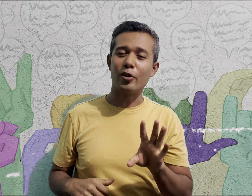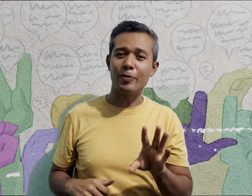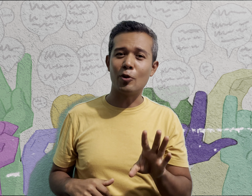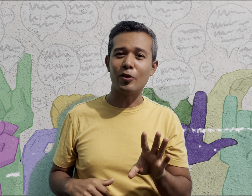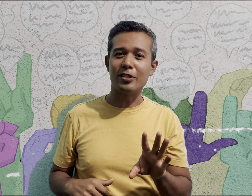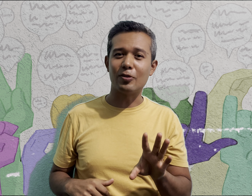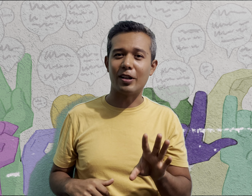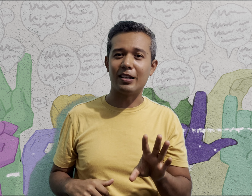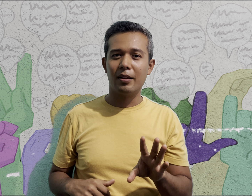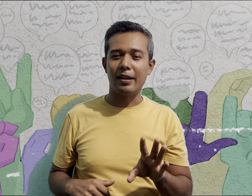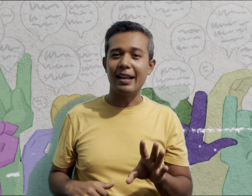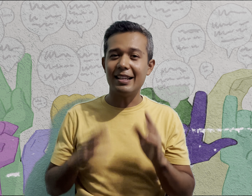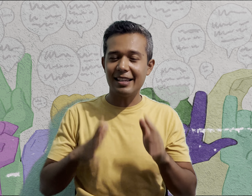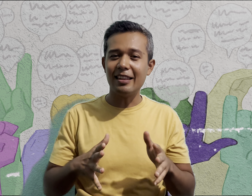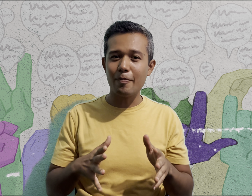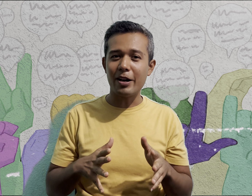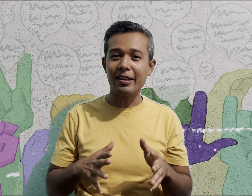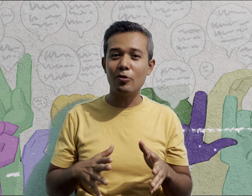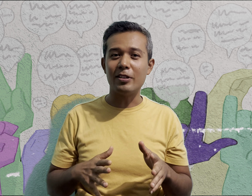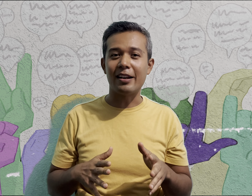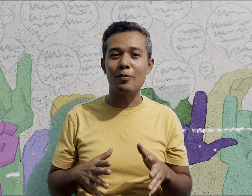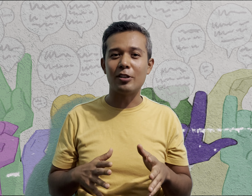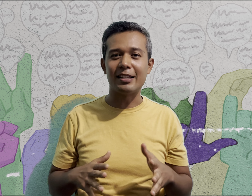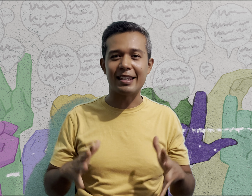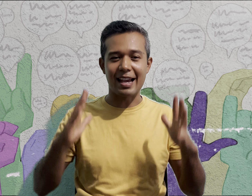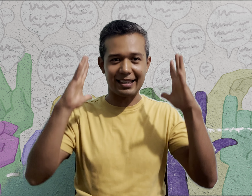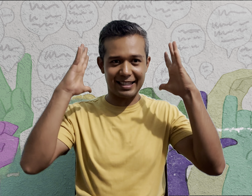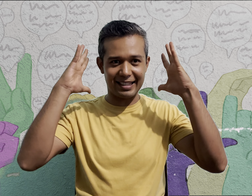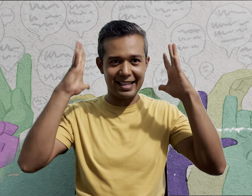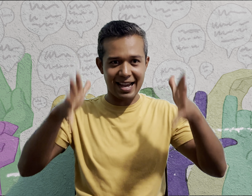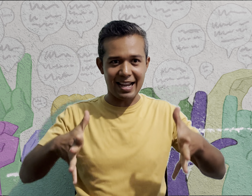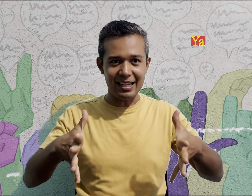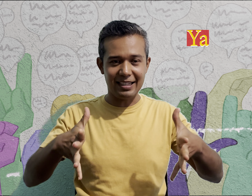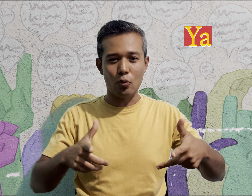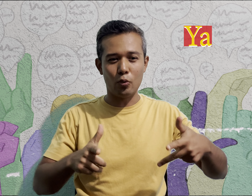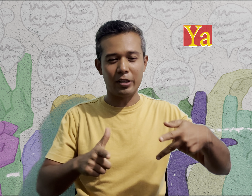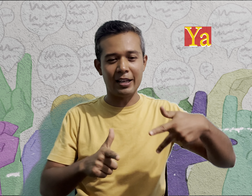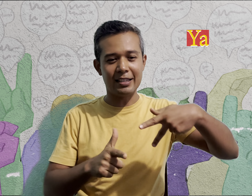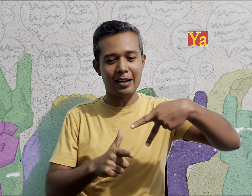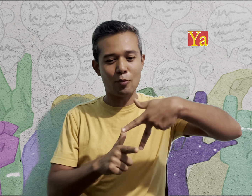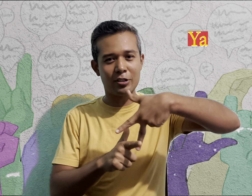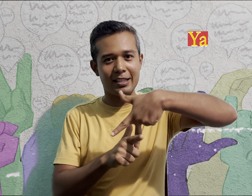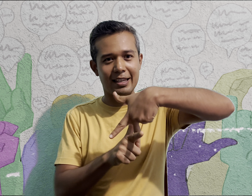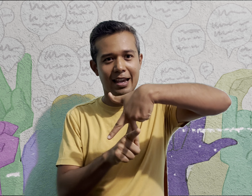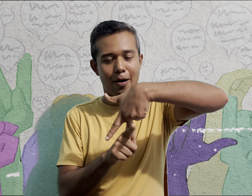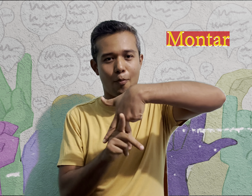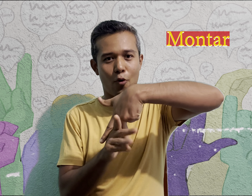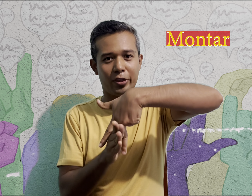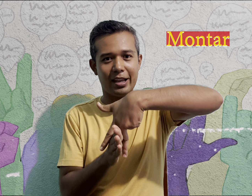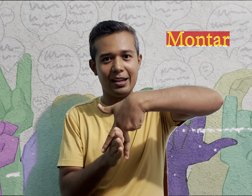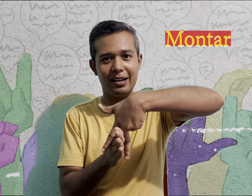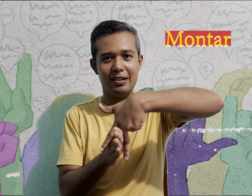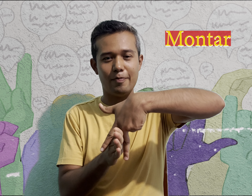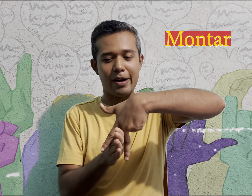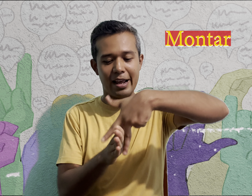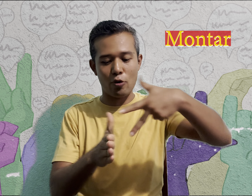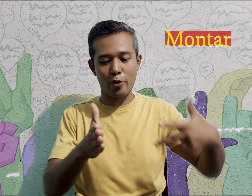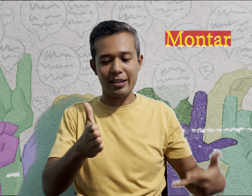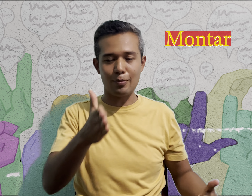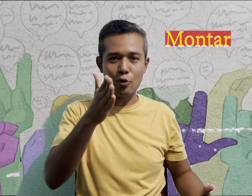himno nacional. En la siguiente parte usaremos la seña ya, utilizaremos la seña montar, para ello voy a simular